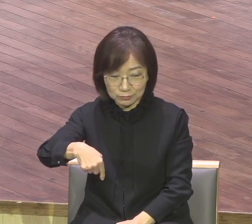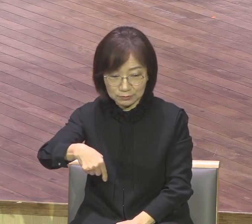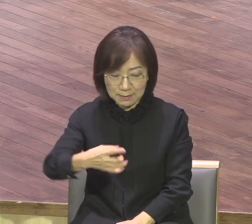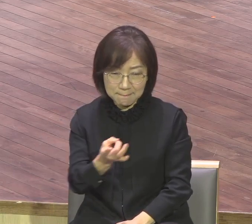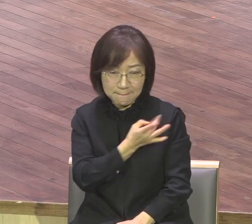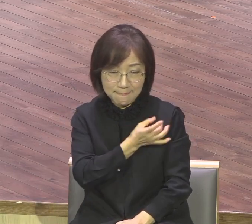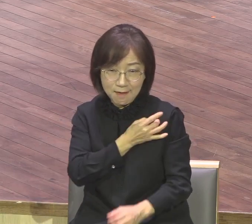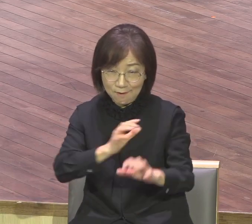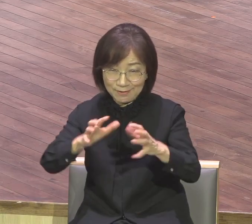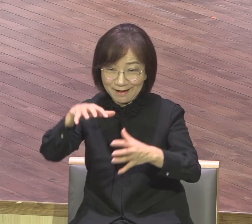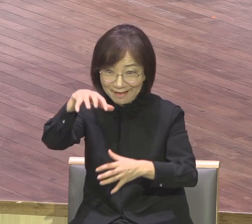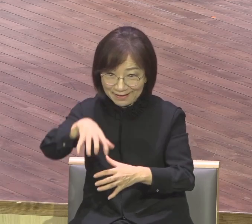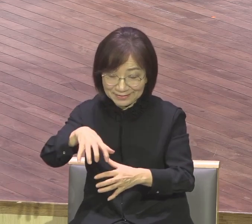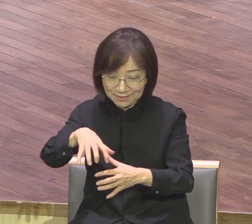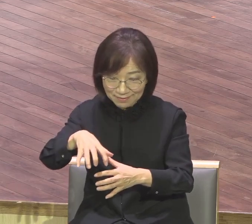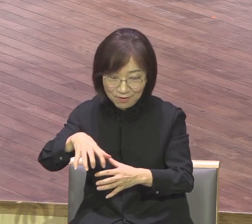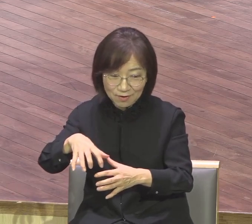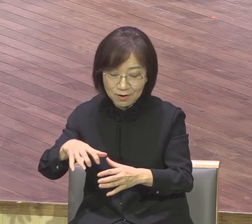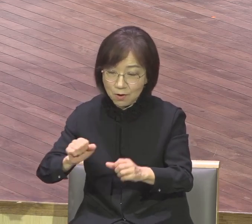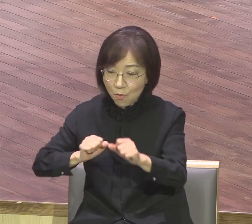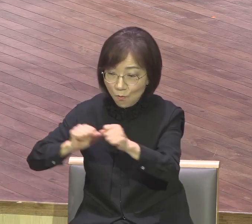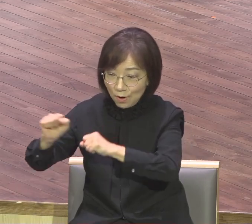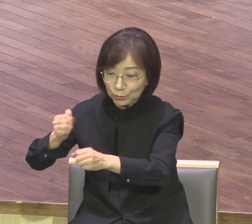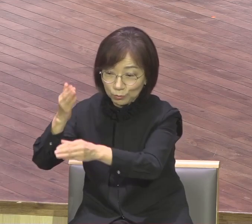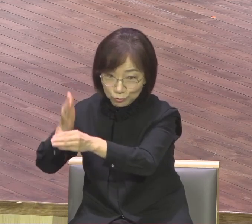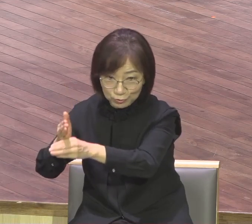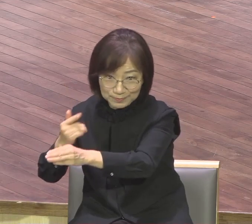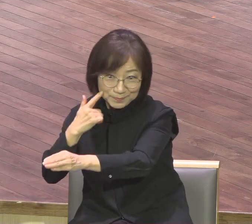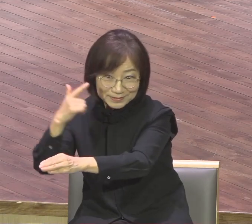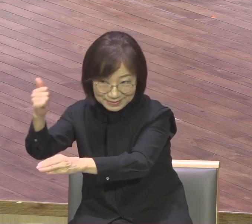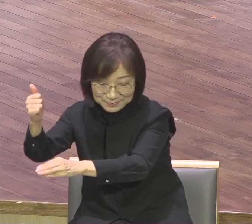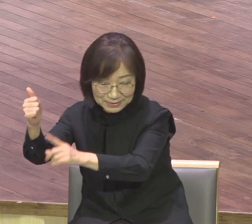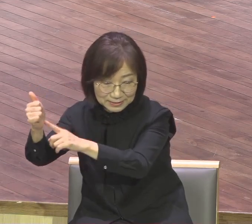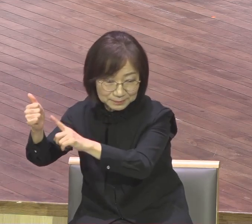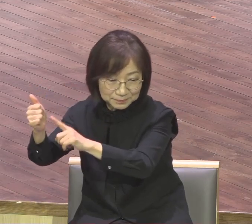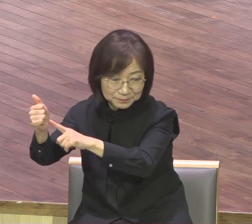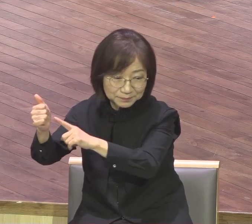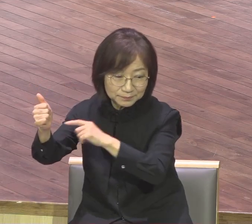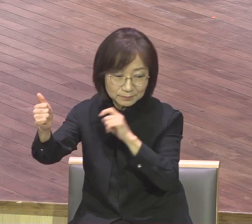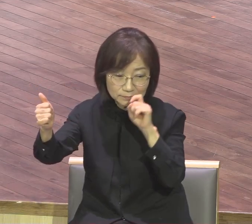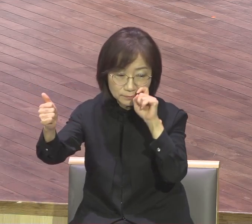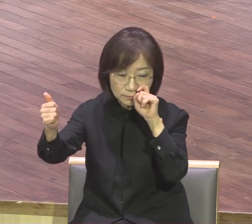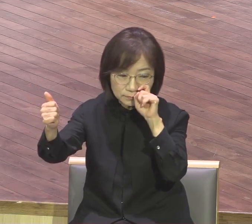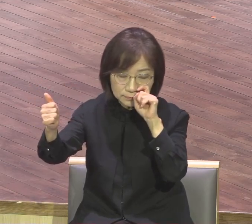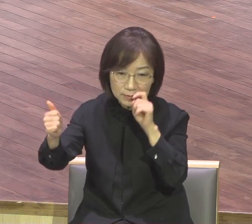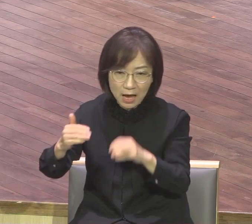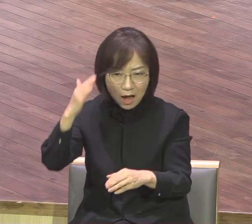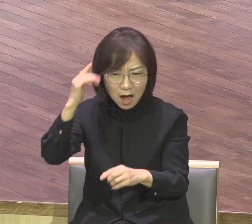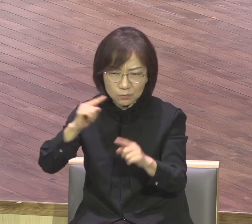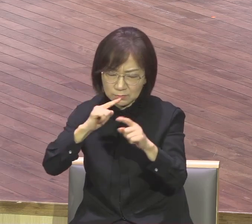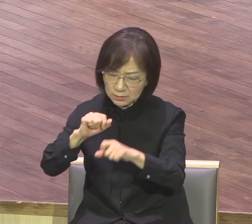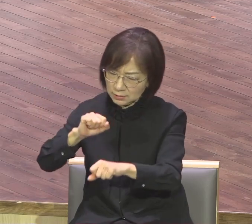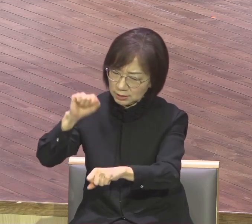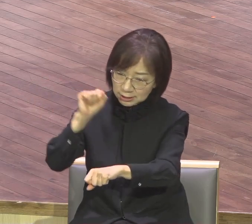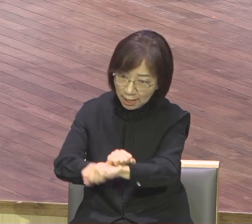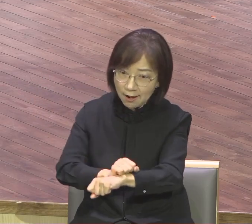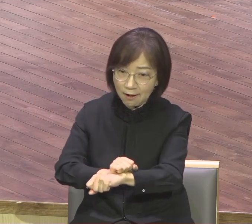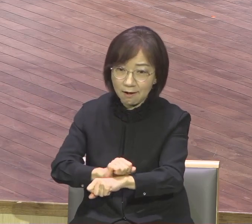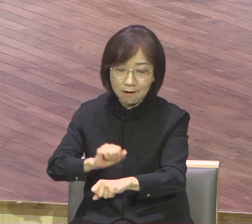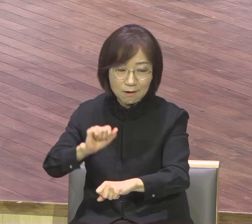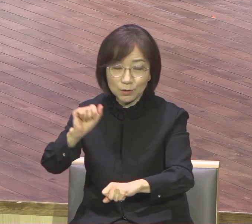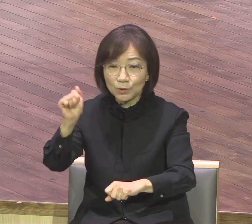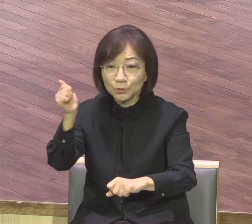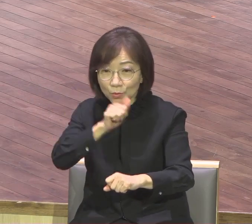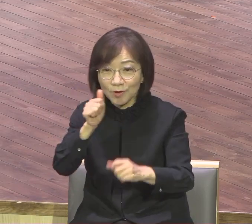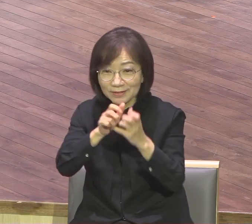목사님이 우리 RTS 대학부 연구원 다 나온 한국말도 잘하는 그런 통역을